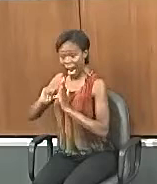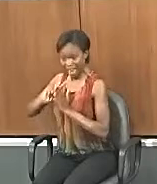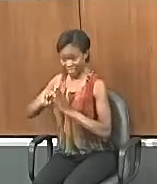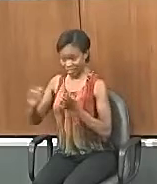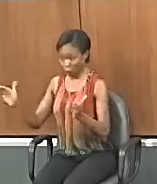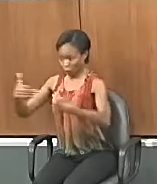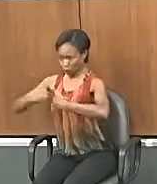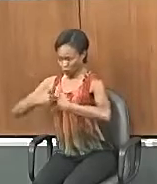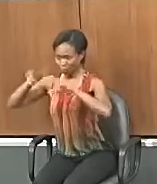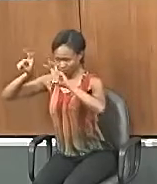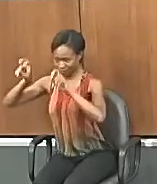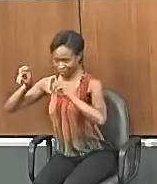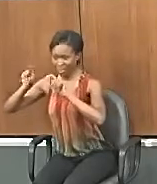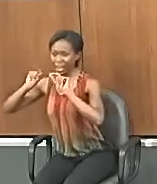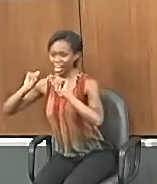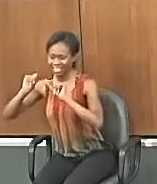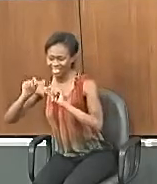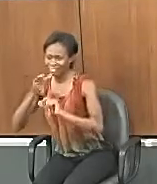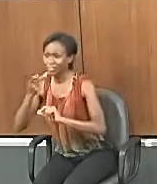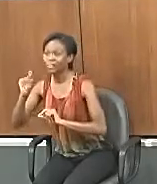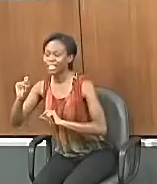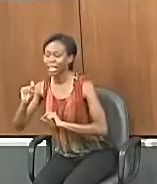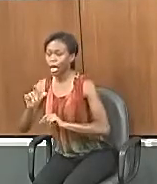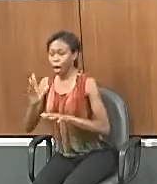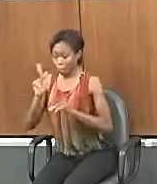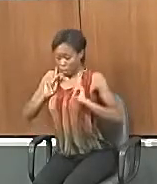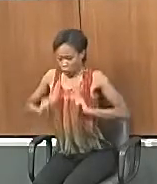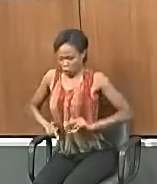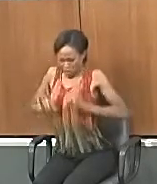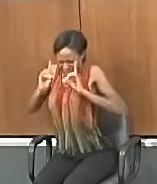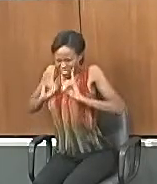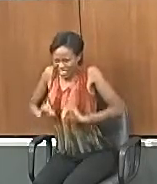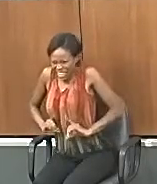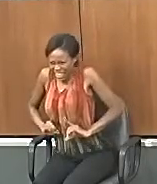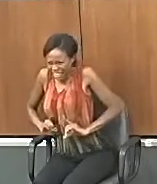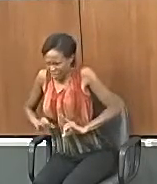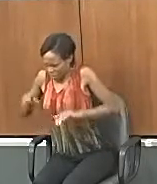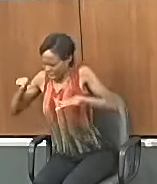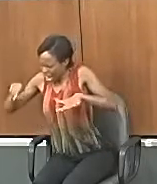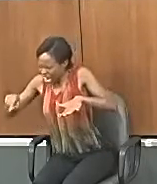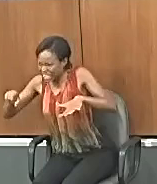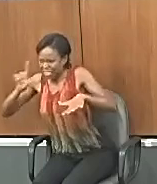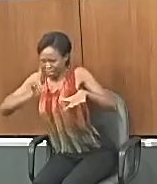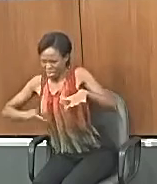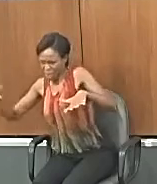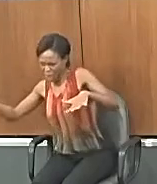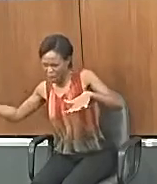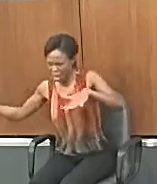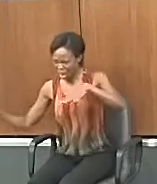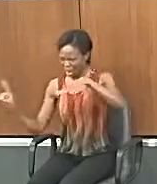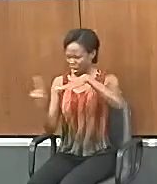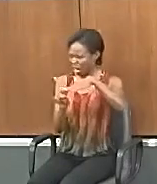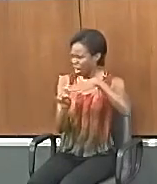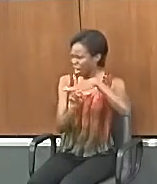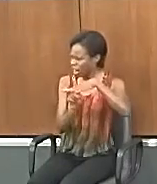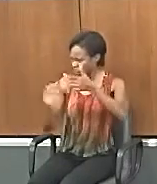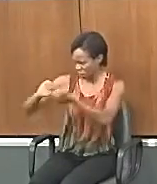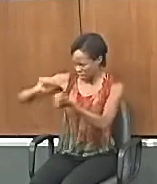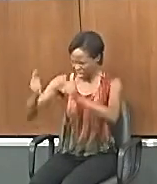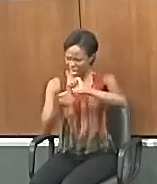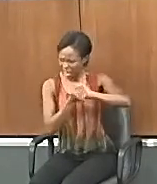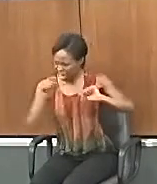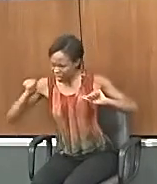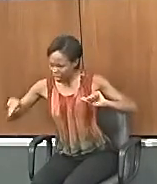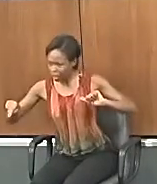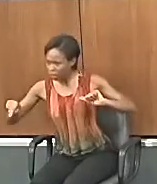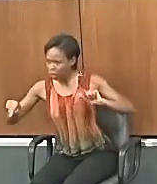pessoa com deficiência que precisa se adequar às suas famílias à pessoa com deficiência precisa ser da qual é o contrário a gente tem que partir do pressuposto